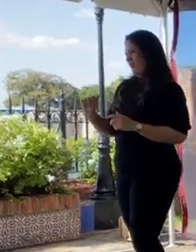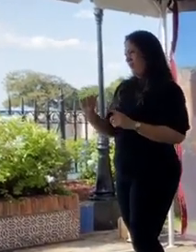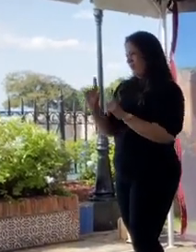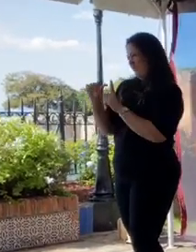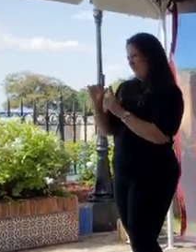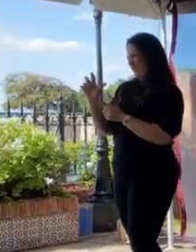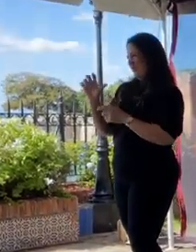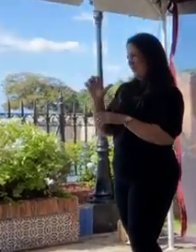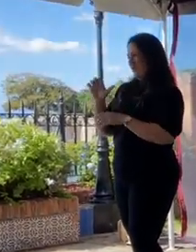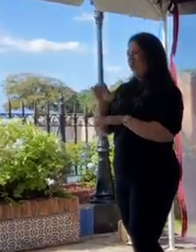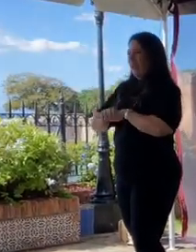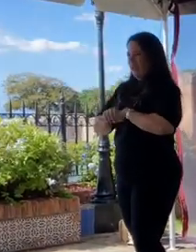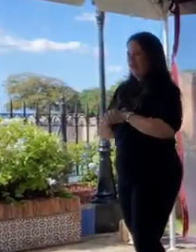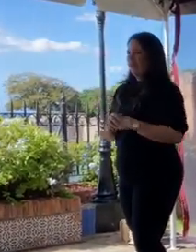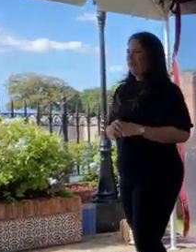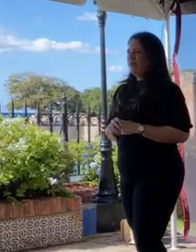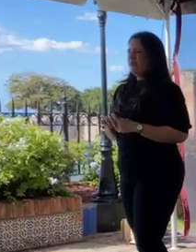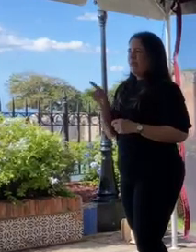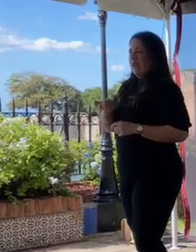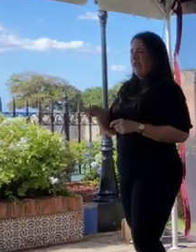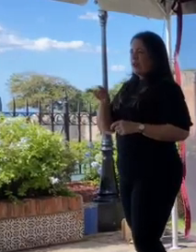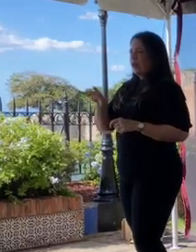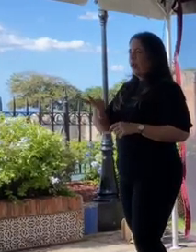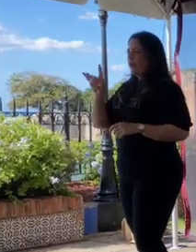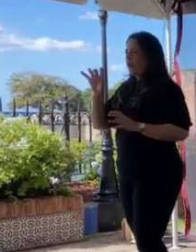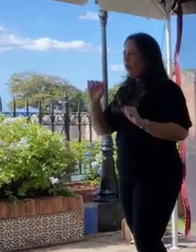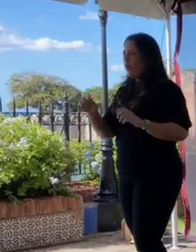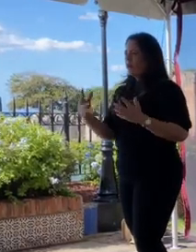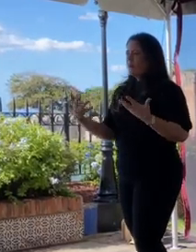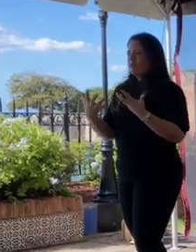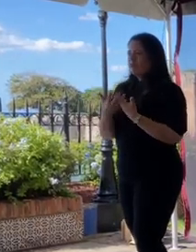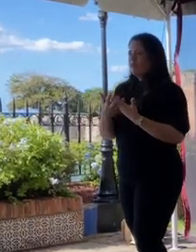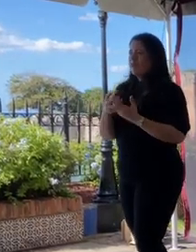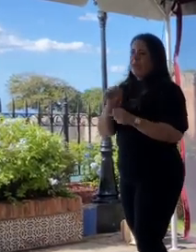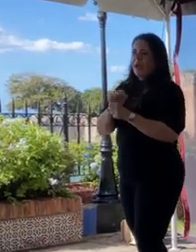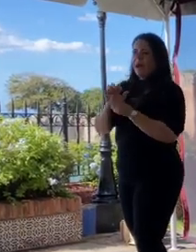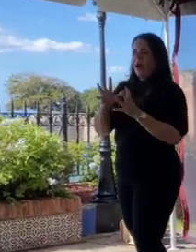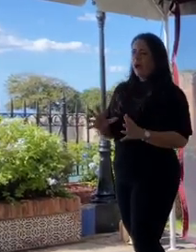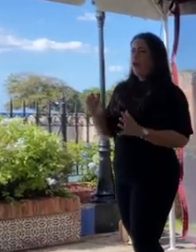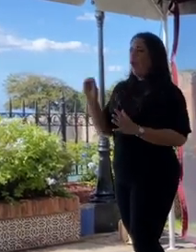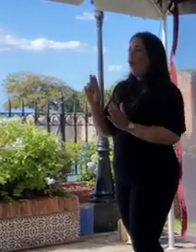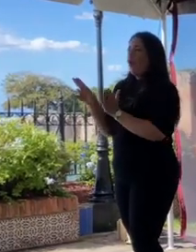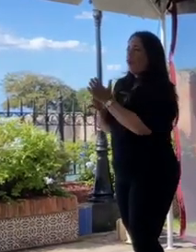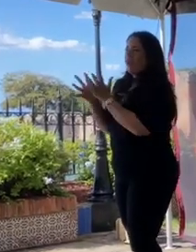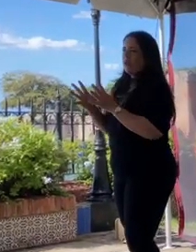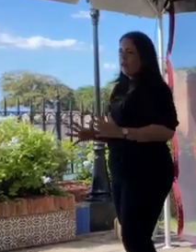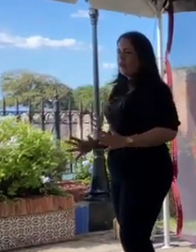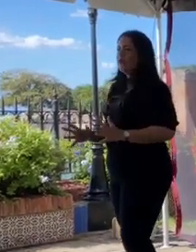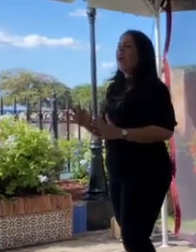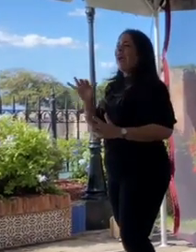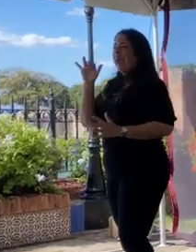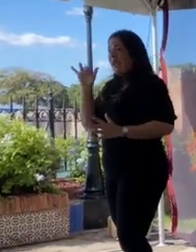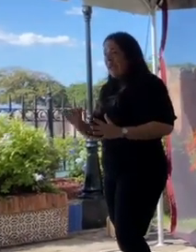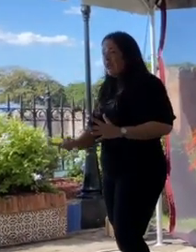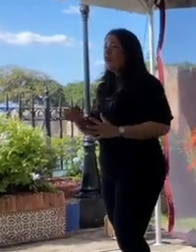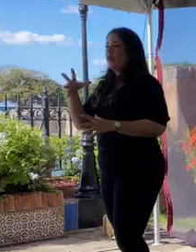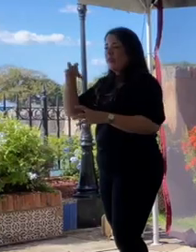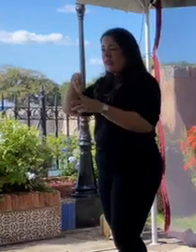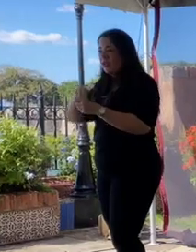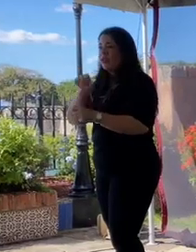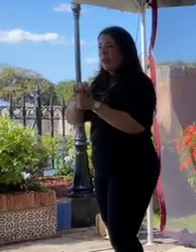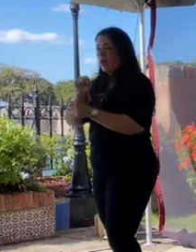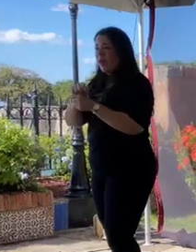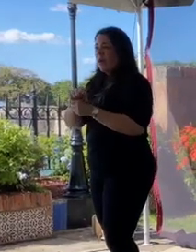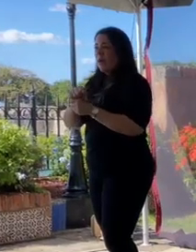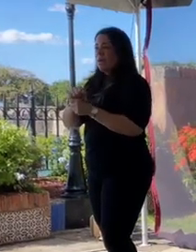inglés. El personal elegible, ya sean empleados o contratistas, será aquel que se encuentre trabajando de